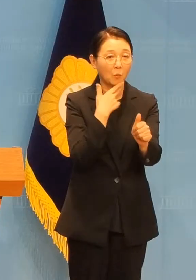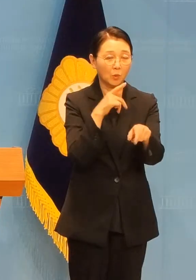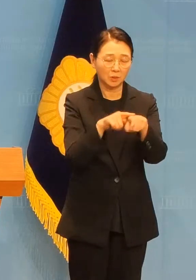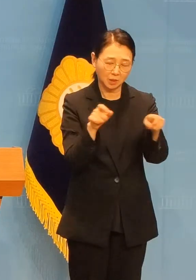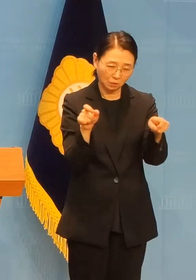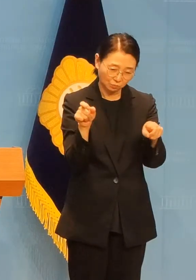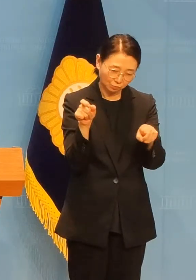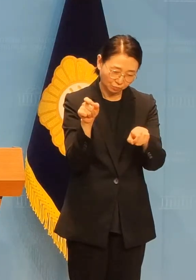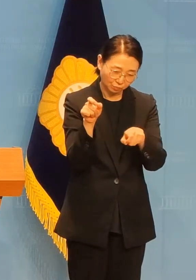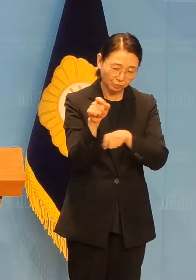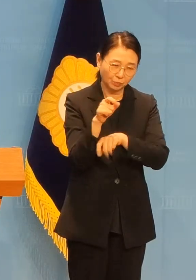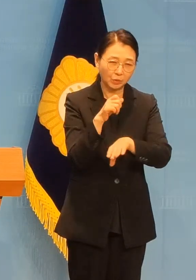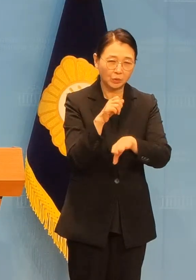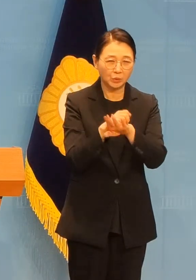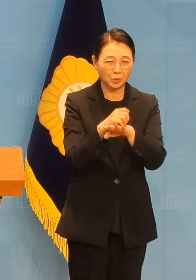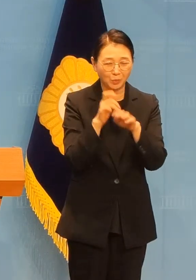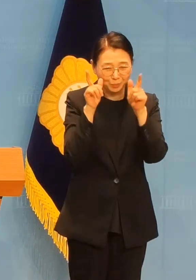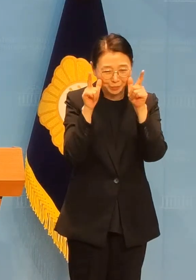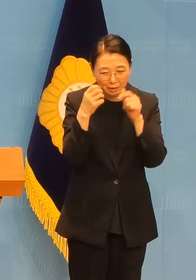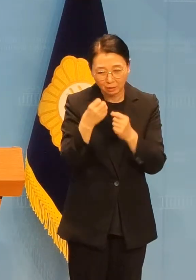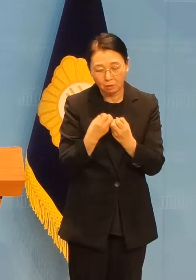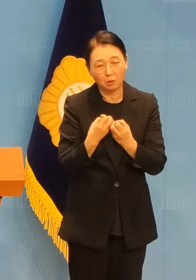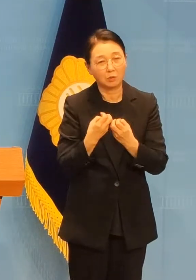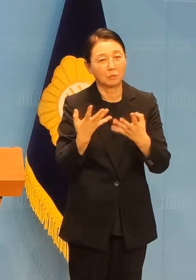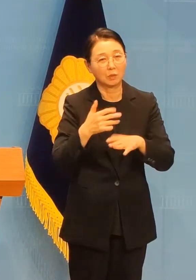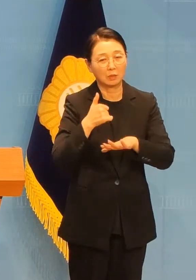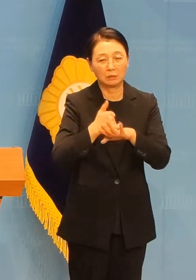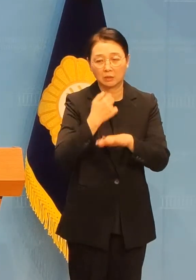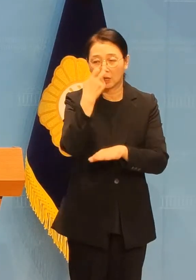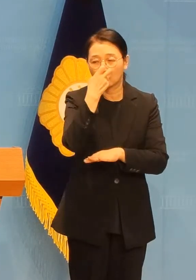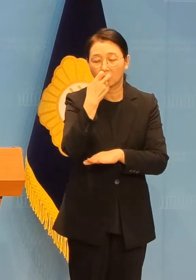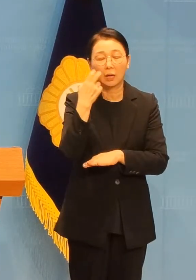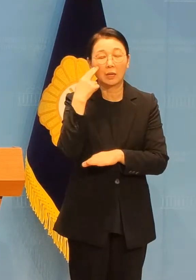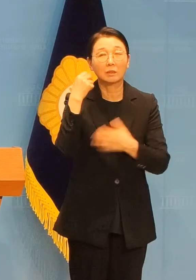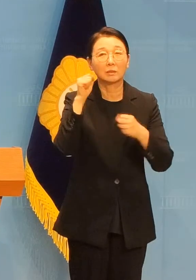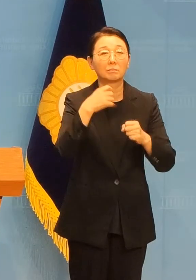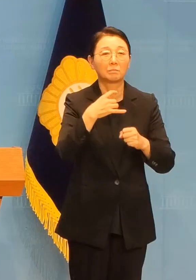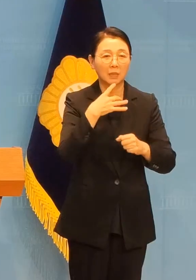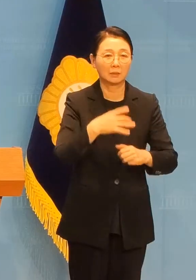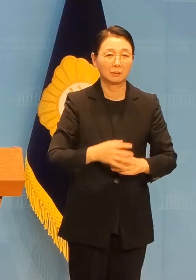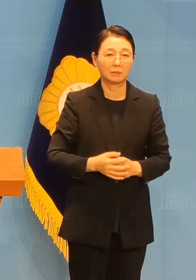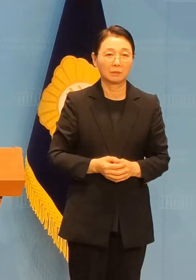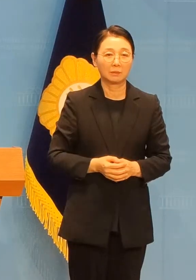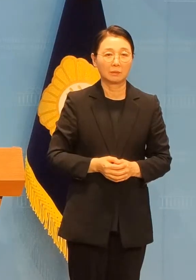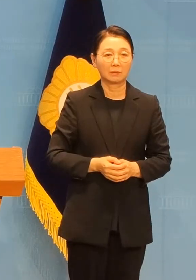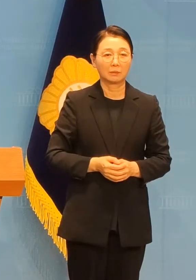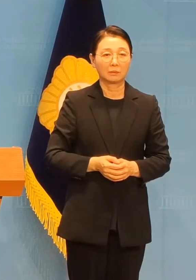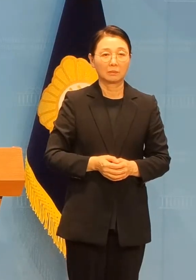끌다 마지못해 뒷북 수사를 하는 신용만 하고 있습니다.